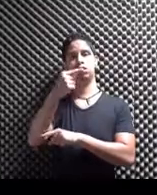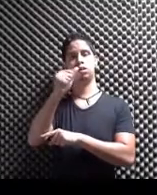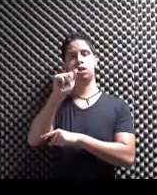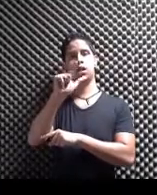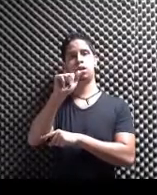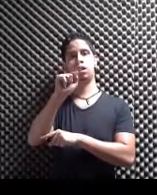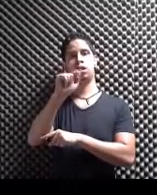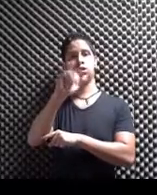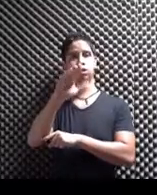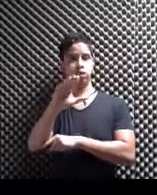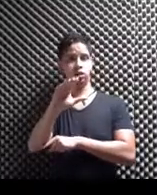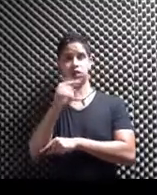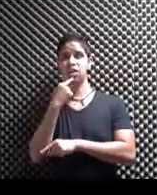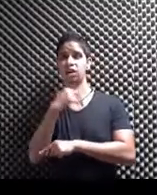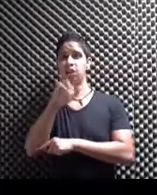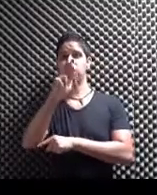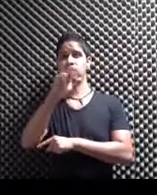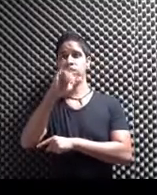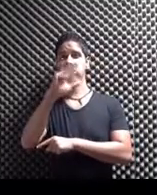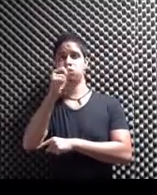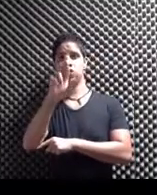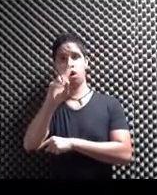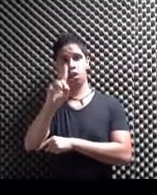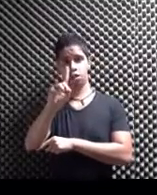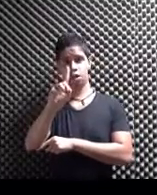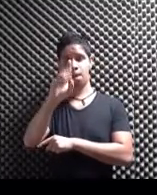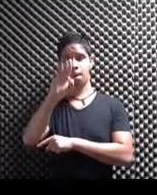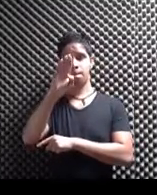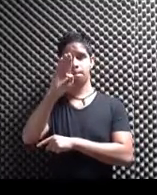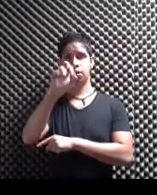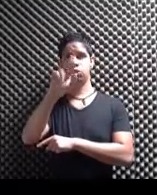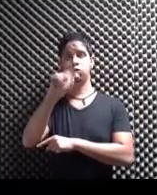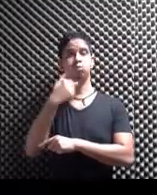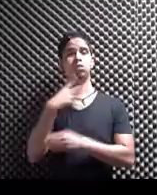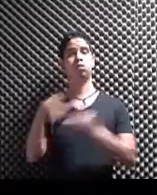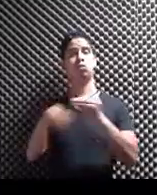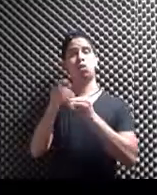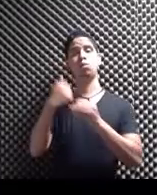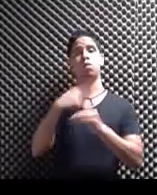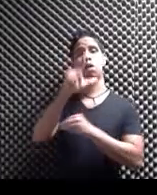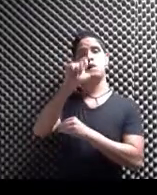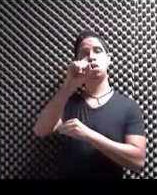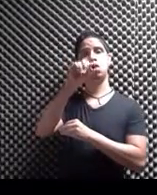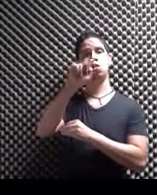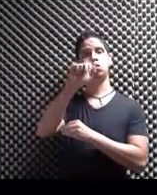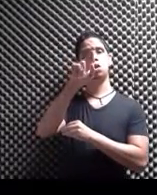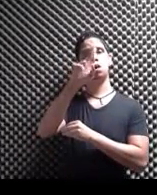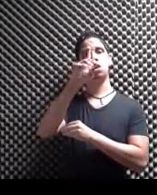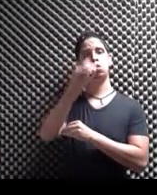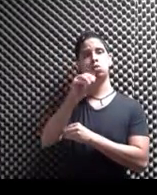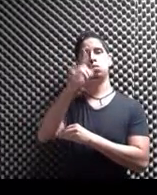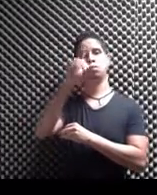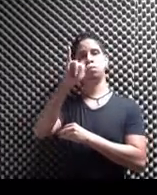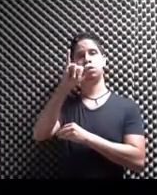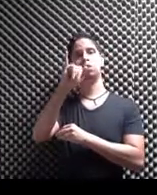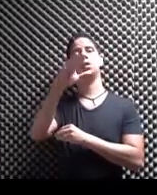Branson Ella se suma a personas como Leonardo DiCaprio Déjame ir lento